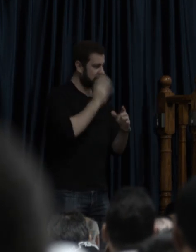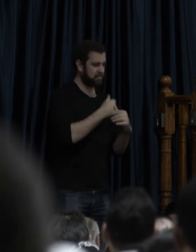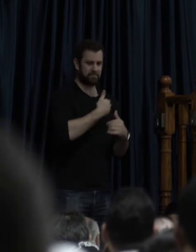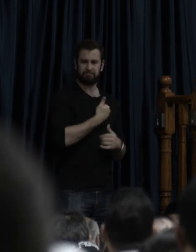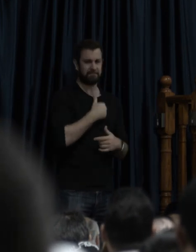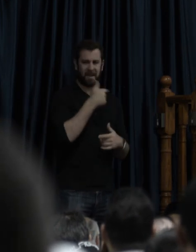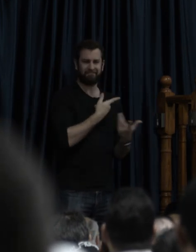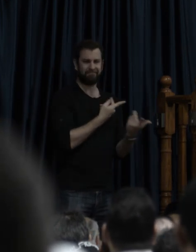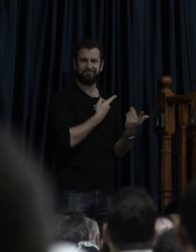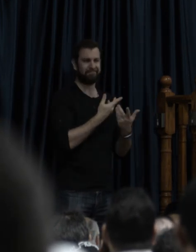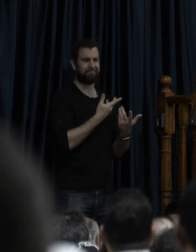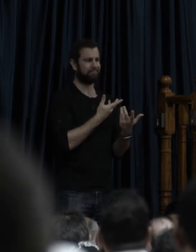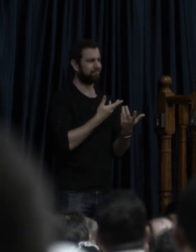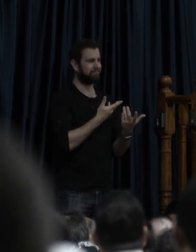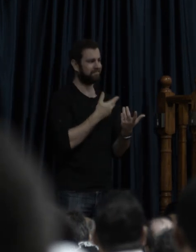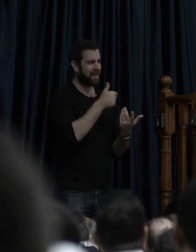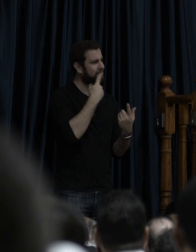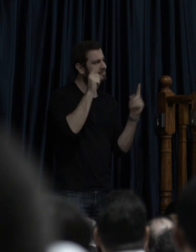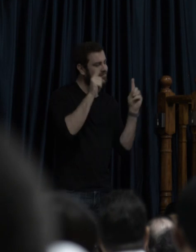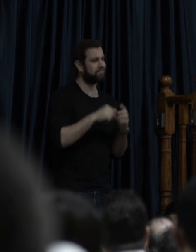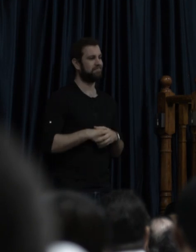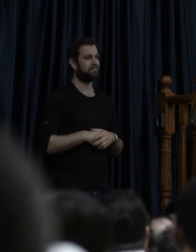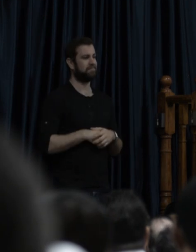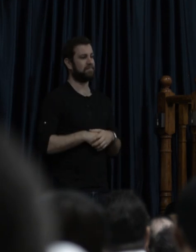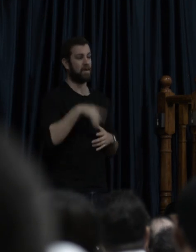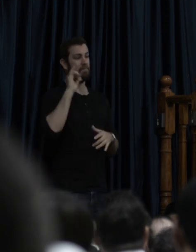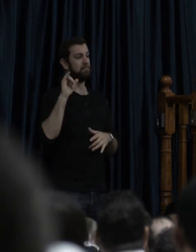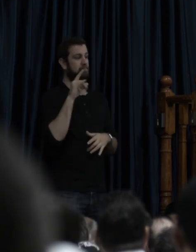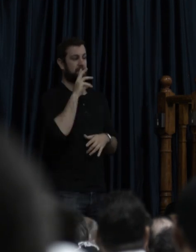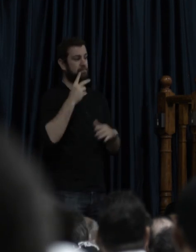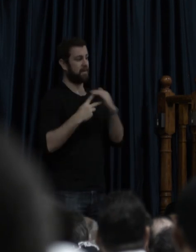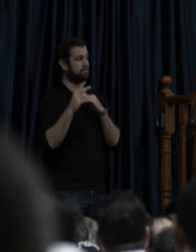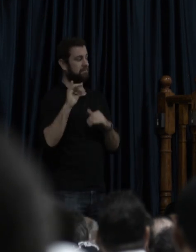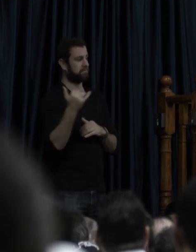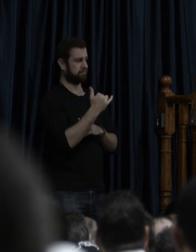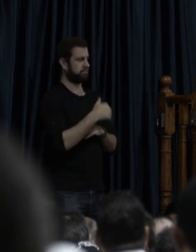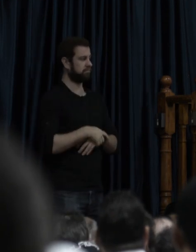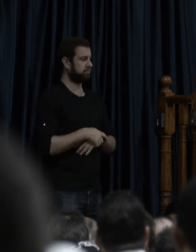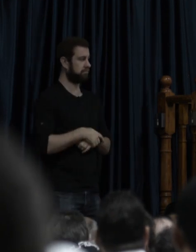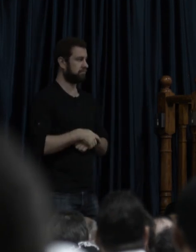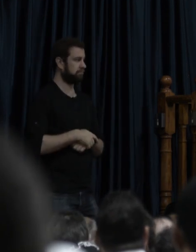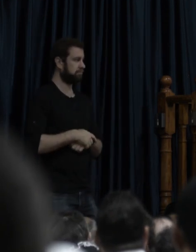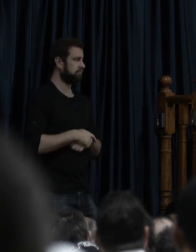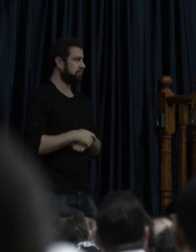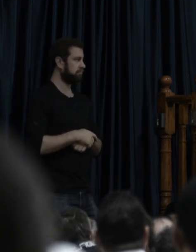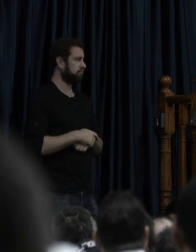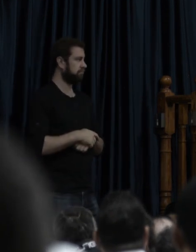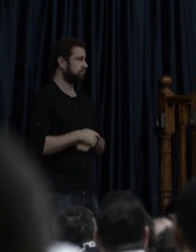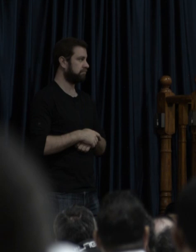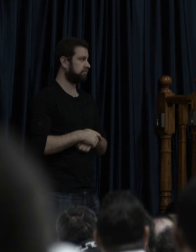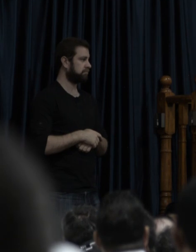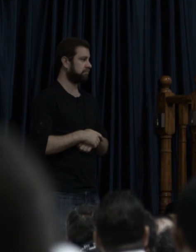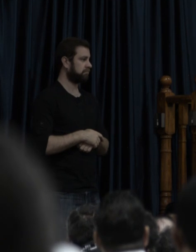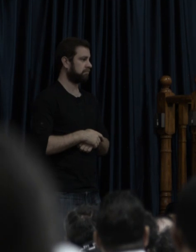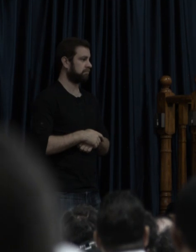Prophet sallallahu alaihi wasallam said, أمسك عليك زوجك واتق الله وتخفي في نفسك.